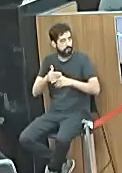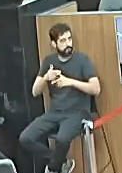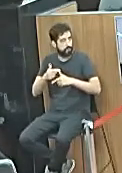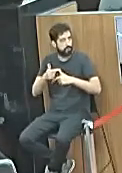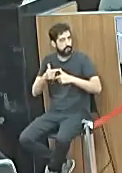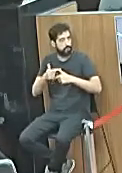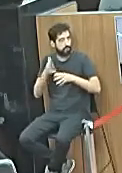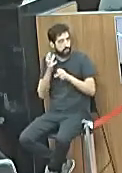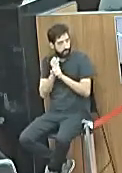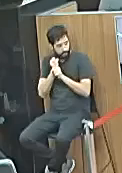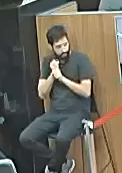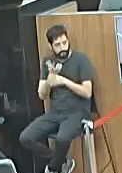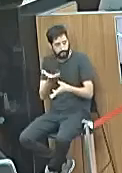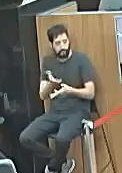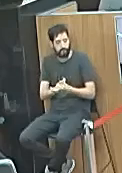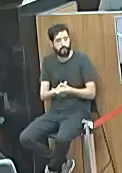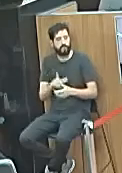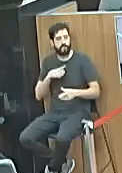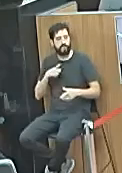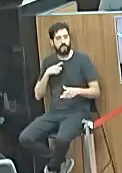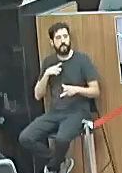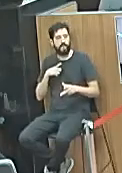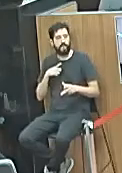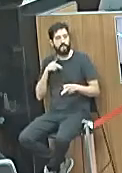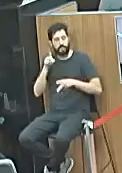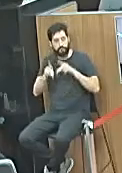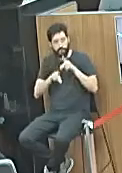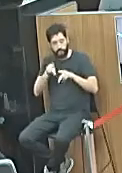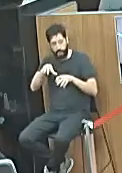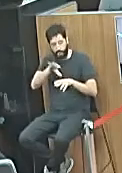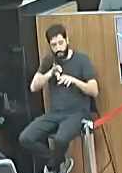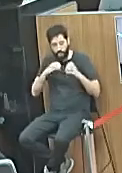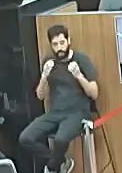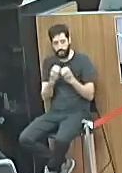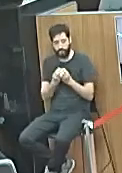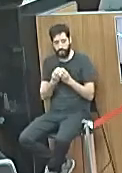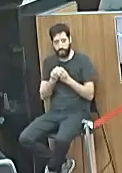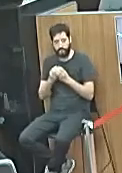especificação paras os povos de comunidades tradicionais